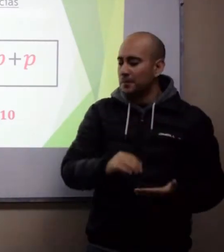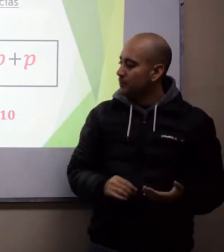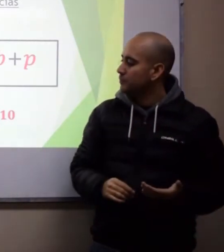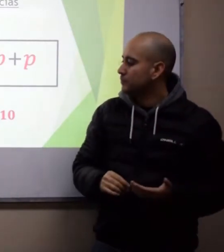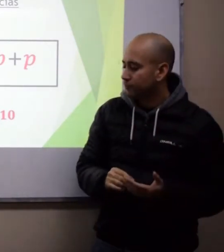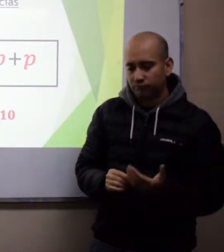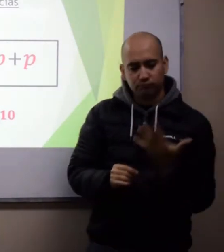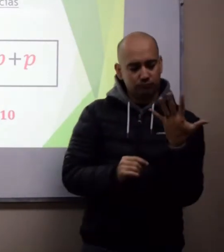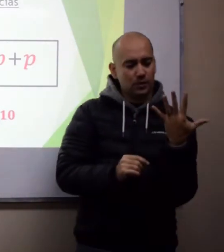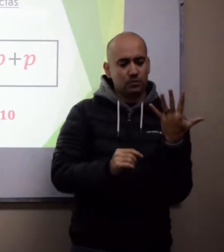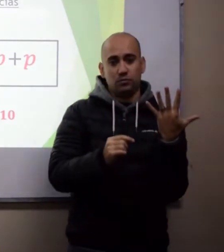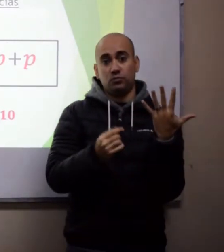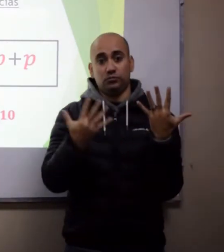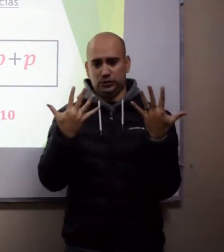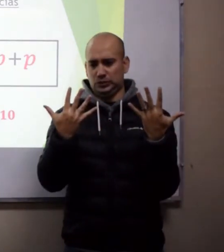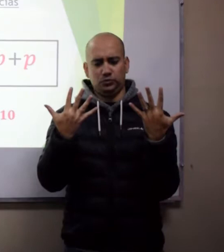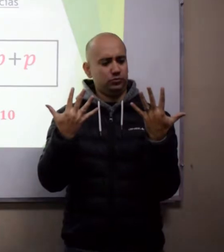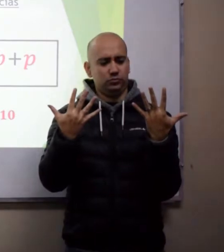Conservo el 5